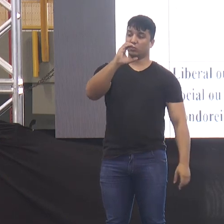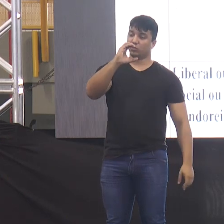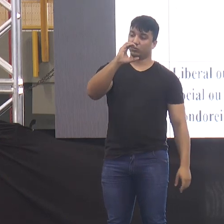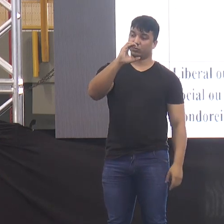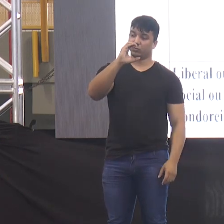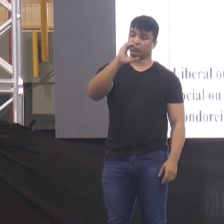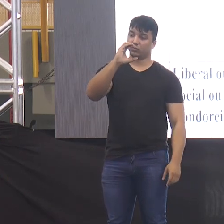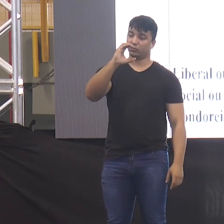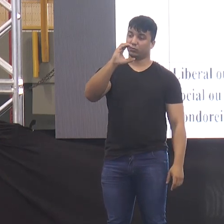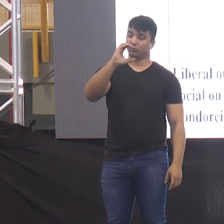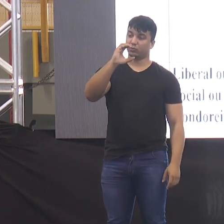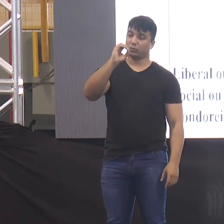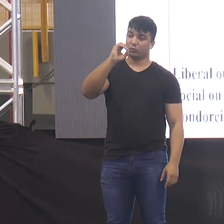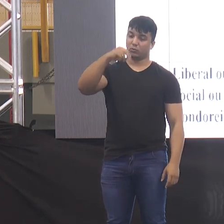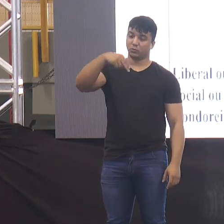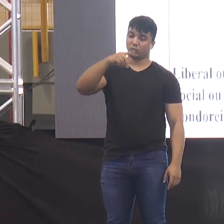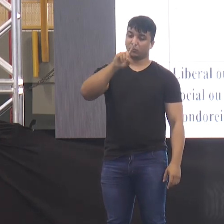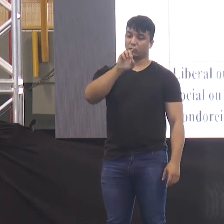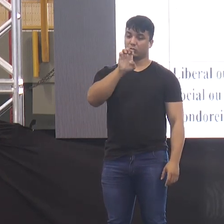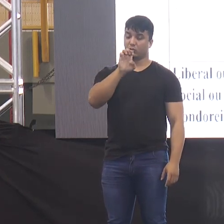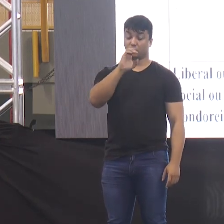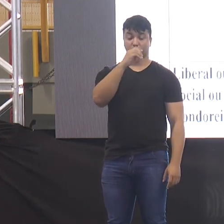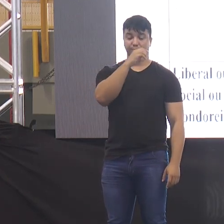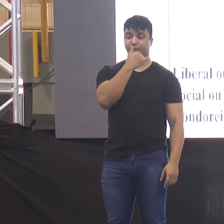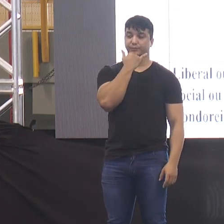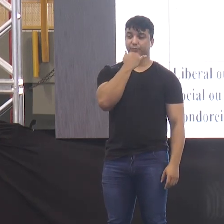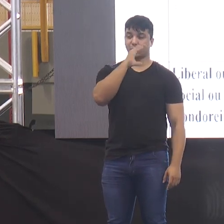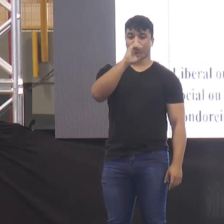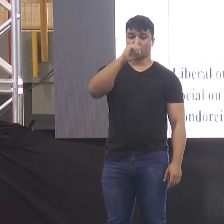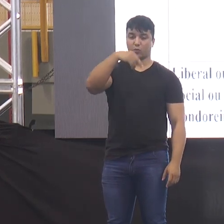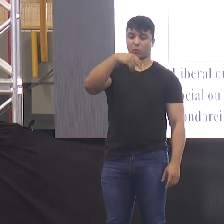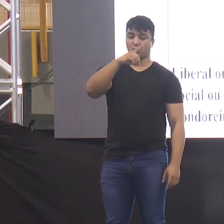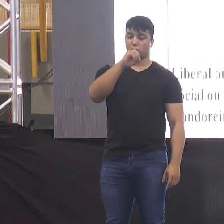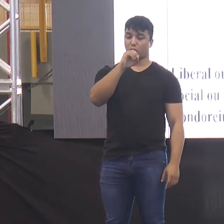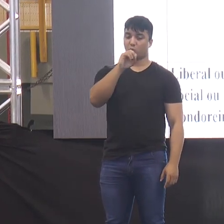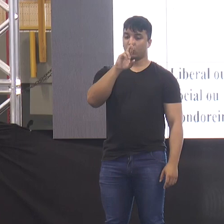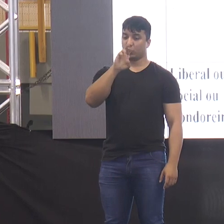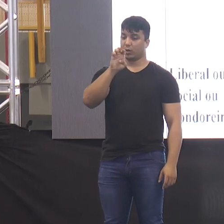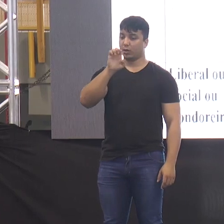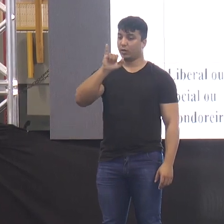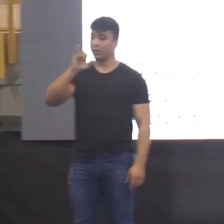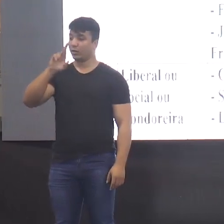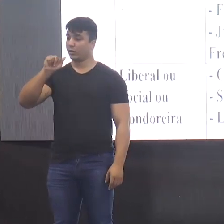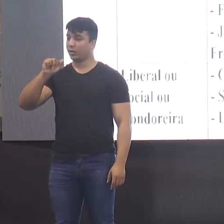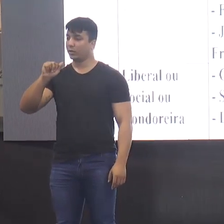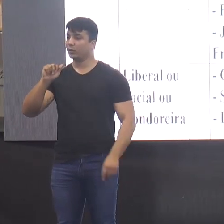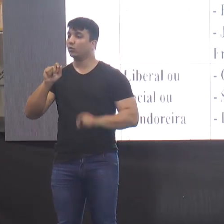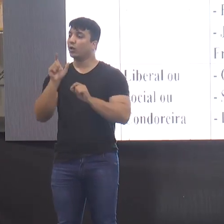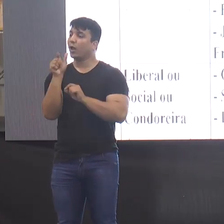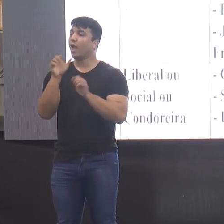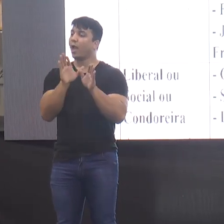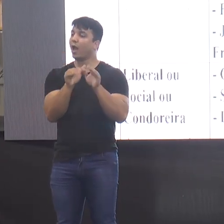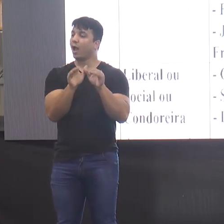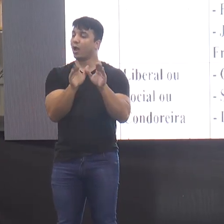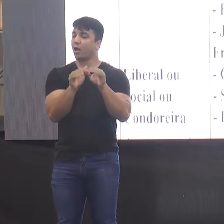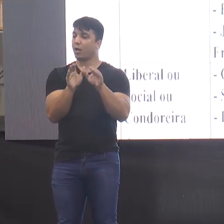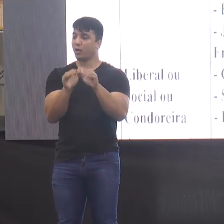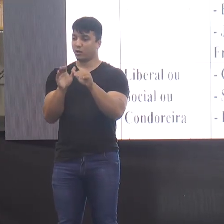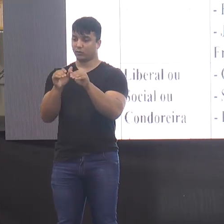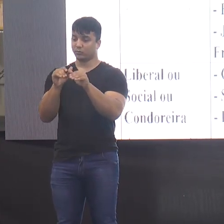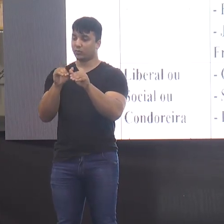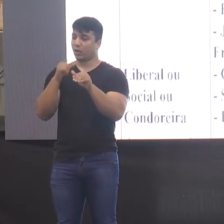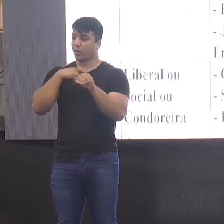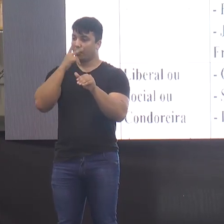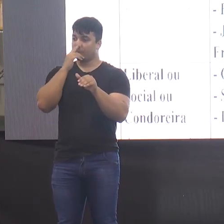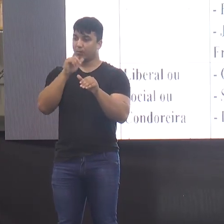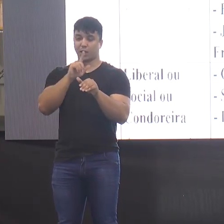condoreira. Esse termo condoreira vem de condor. O condor é uma espécie de